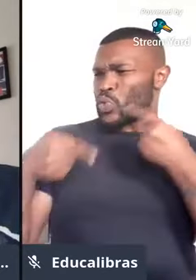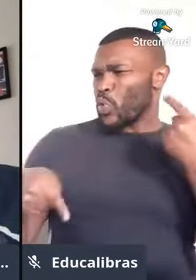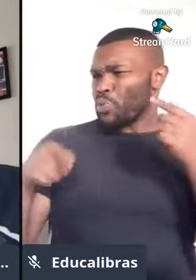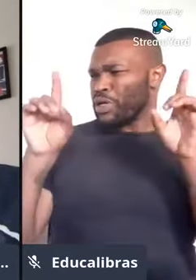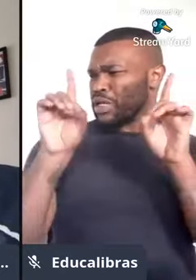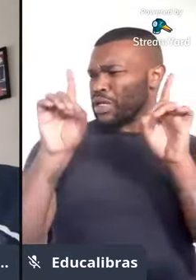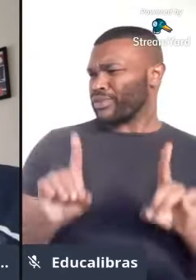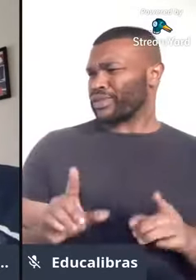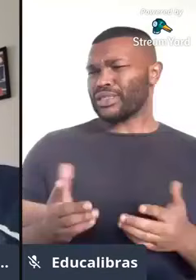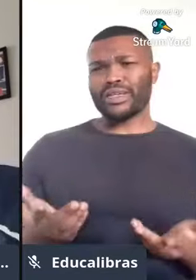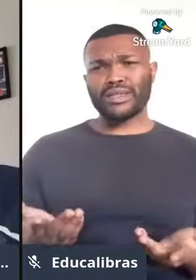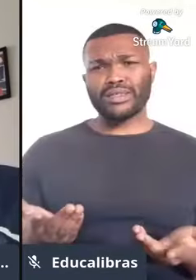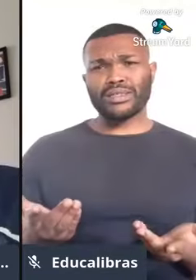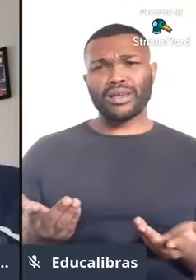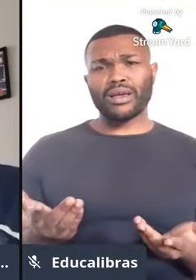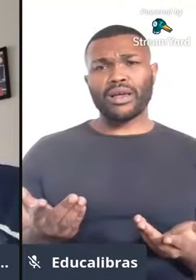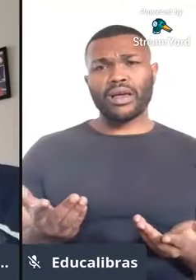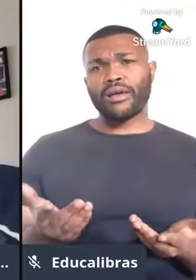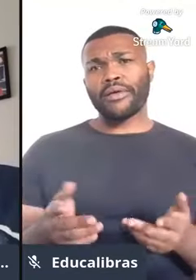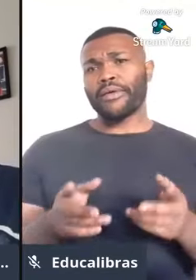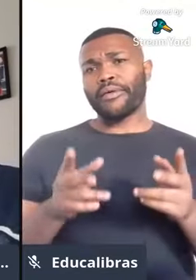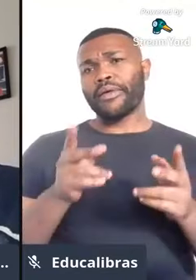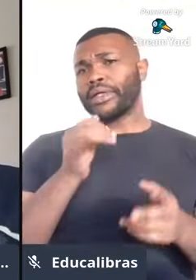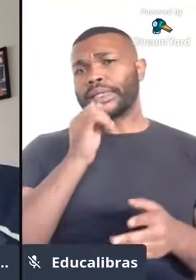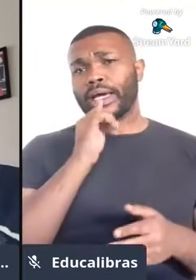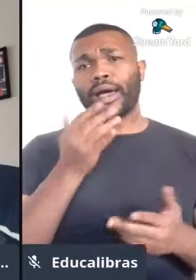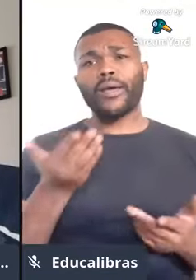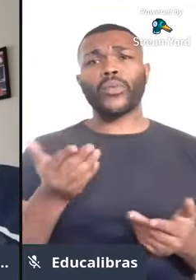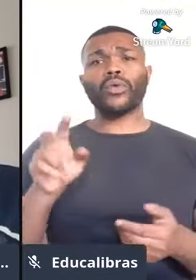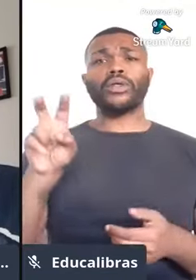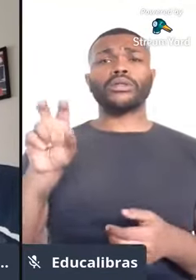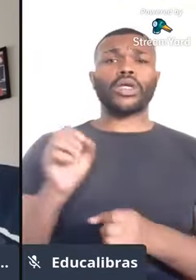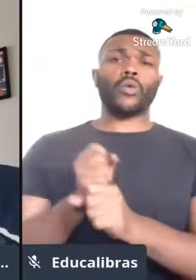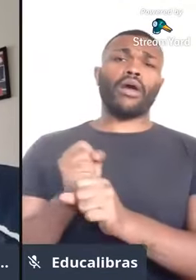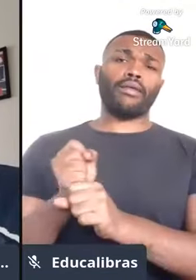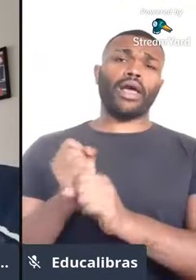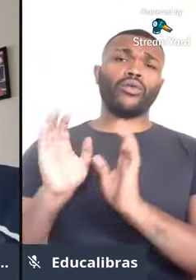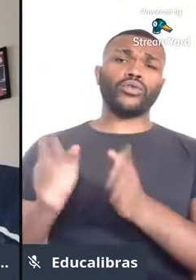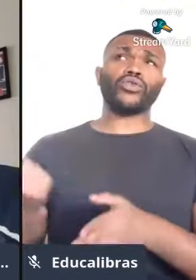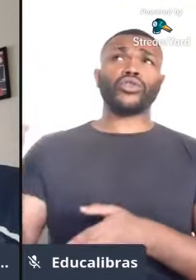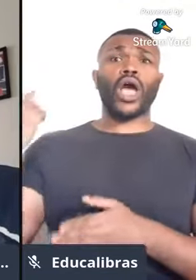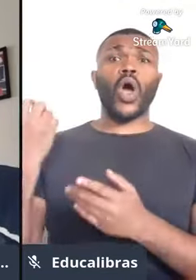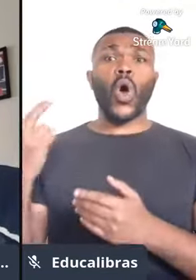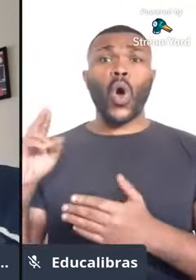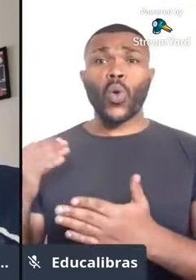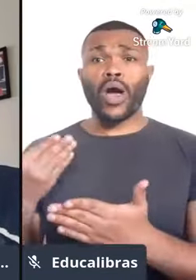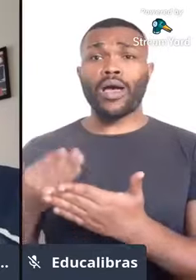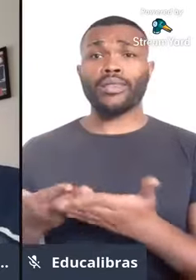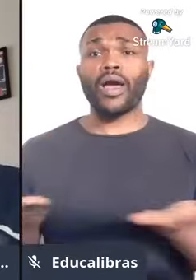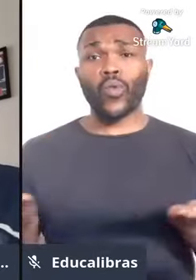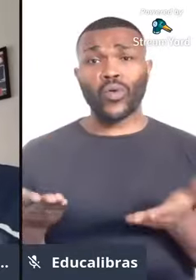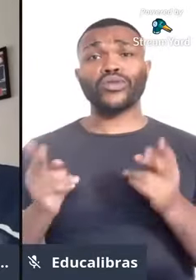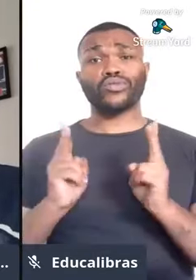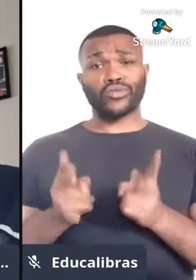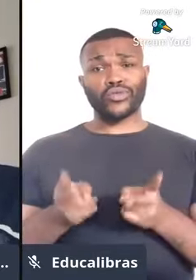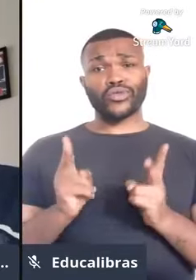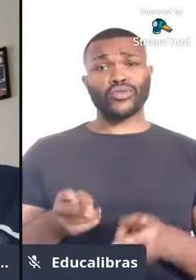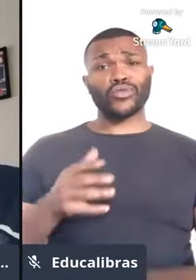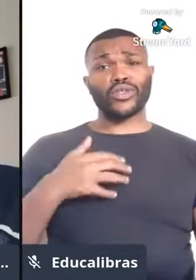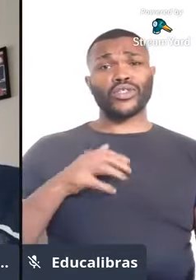verdade, basicamente o que se faz há 50 anos, o que se faz até hoje especificamente continua se fazendo isso,